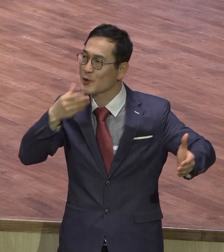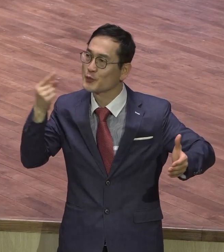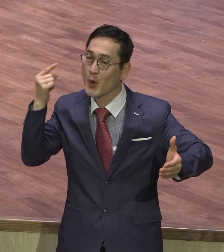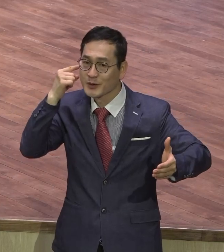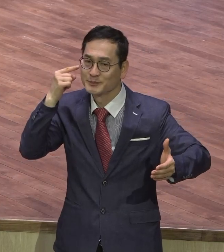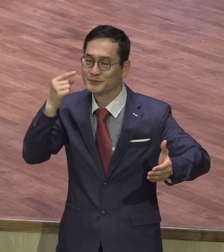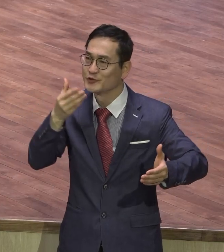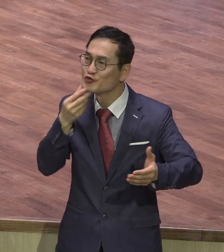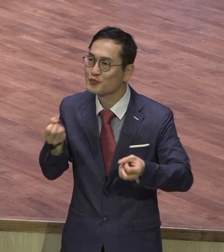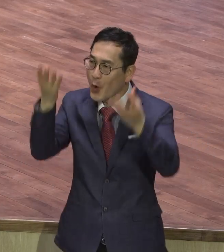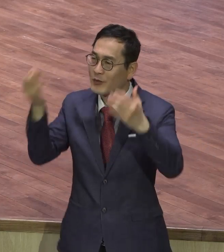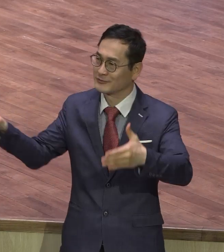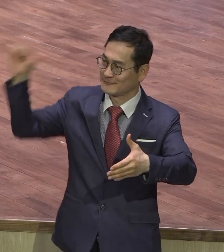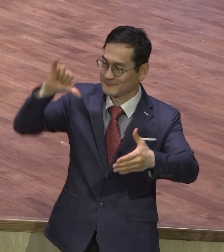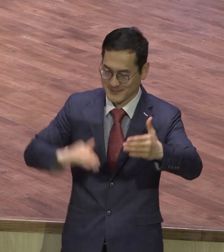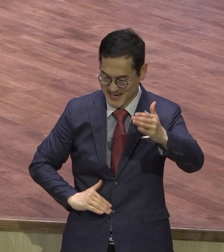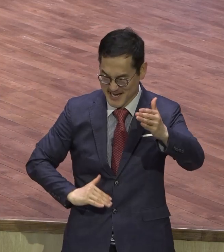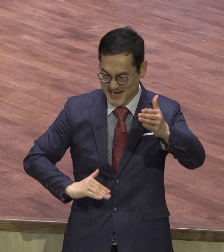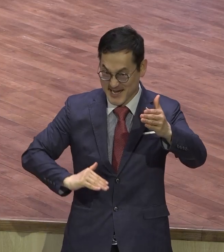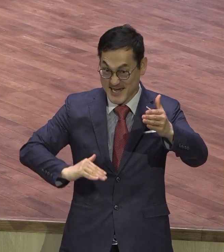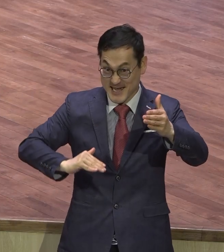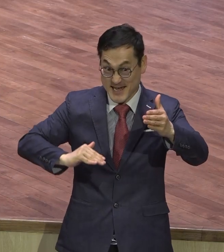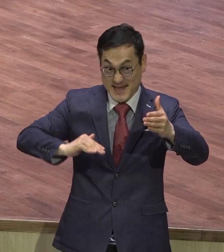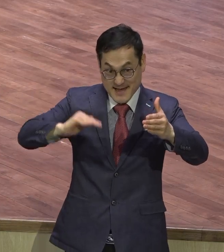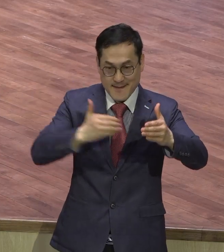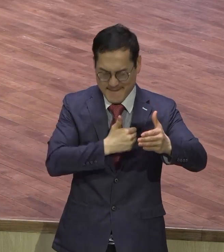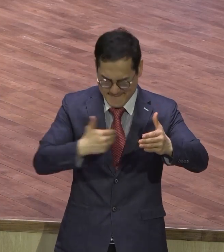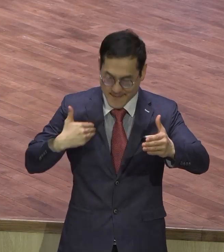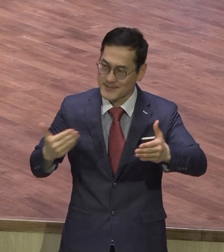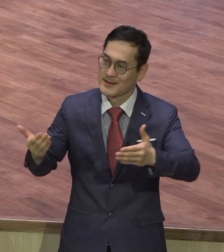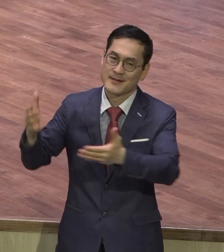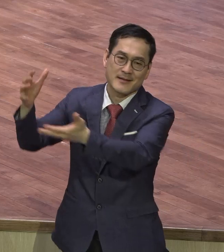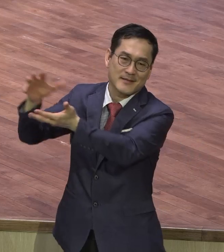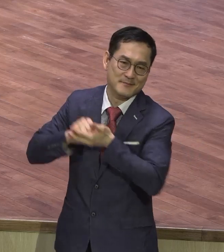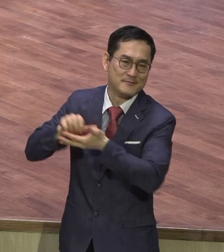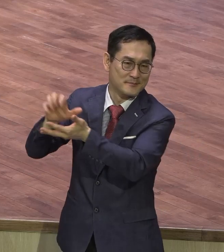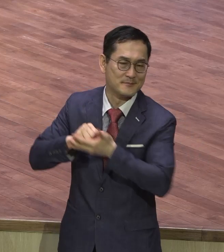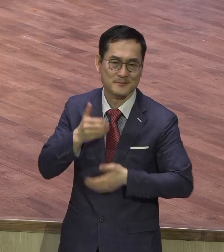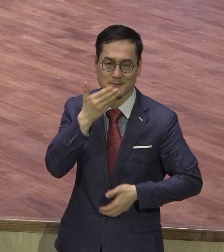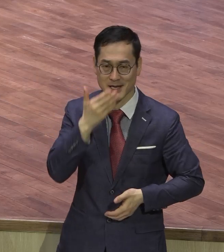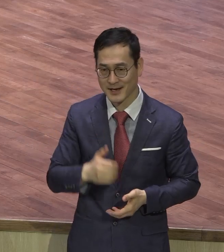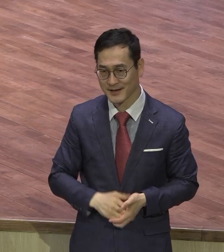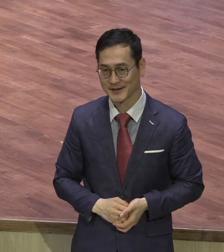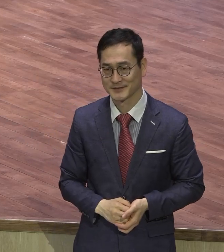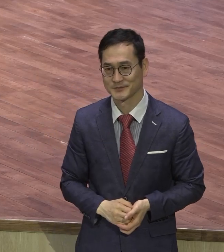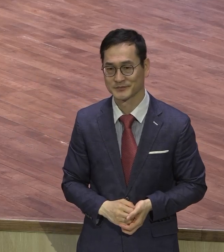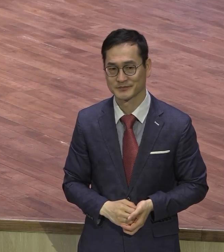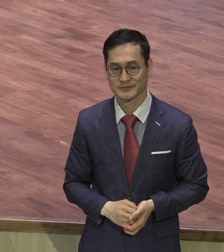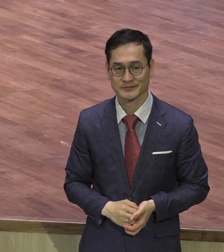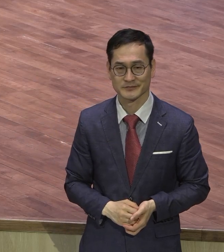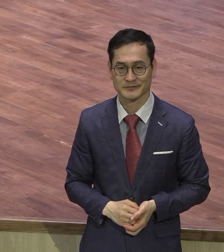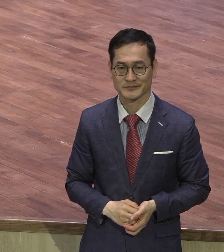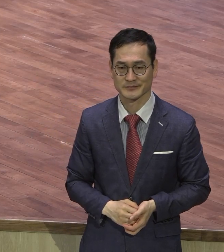성령 충만하는 말 안 됐다는 거예요. 간단한 진단이에요. 그 뭐 말 안 하지만은 속으로 그래 말이야.